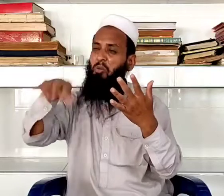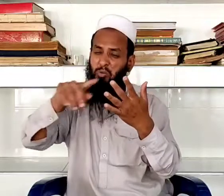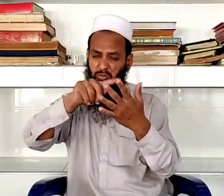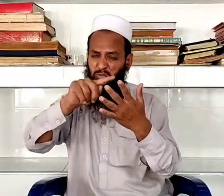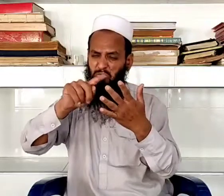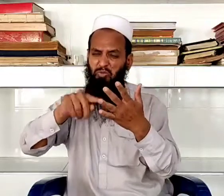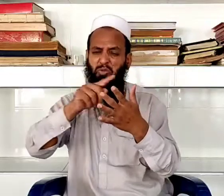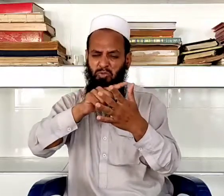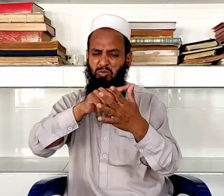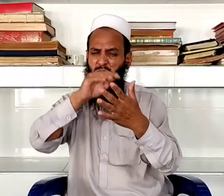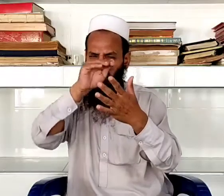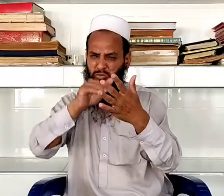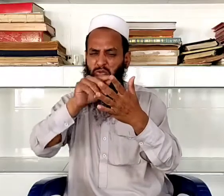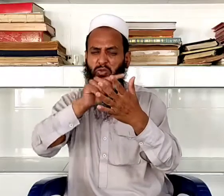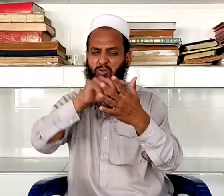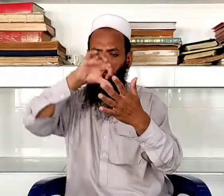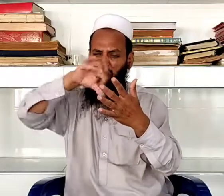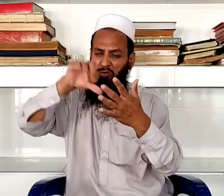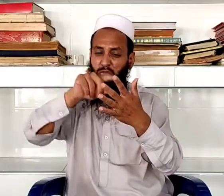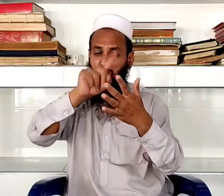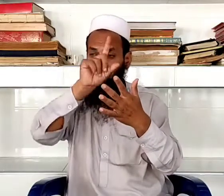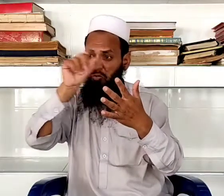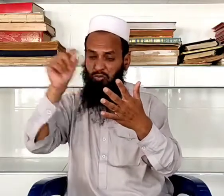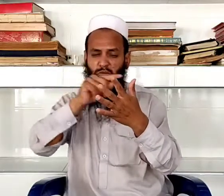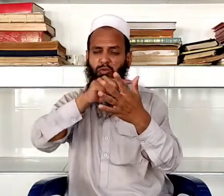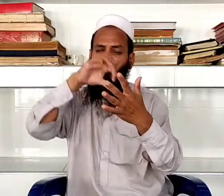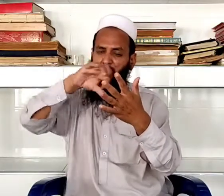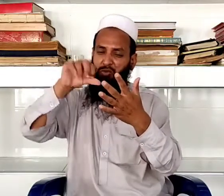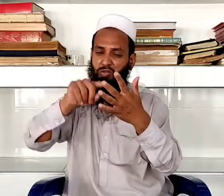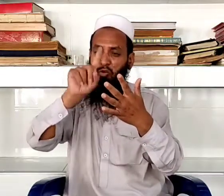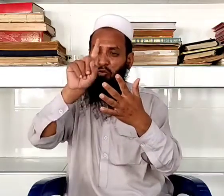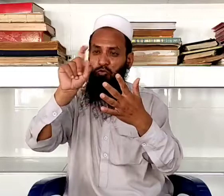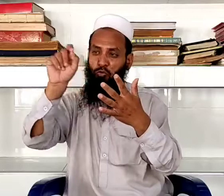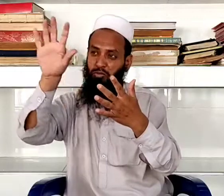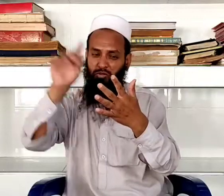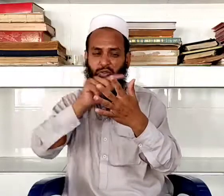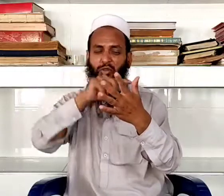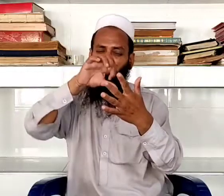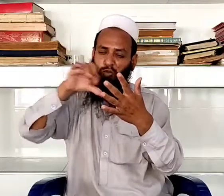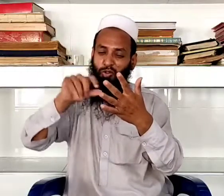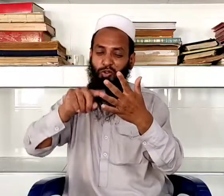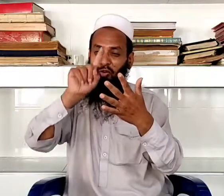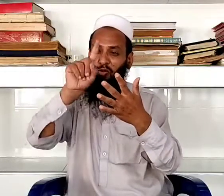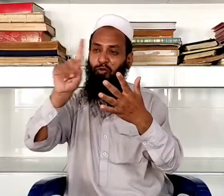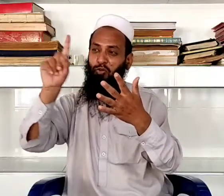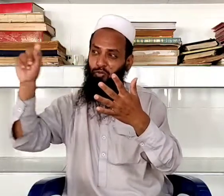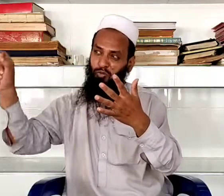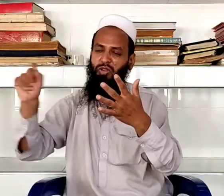نے تاکہ خدا کو بھی اتنا نہیں جاندے نے. تو سانو اپنے جڑے برگزیدہ شخصیات نے